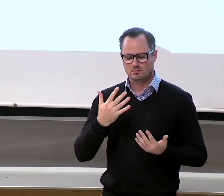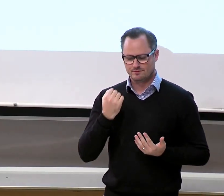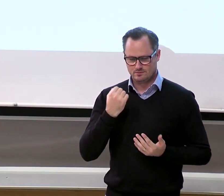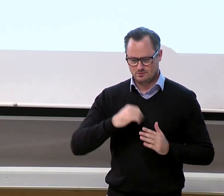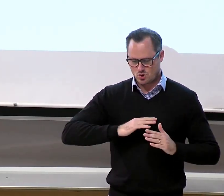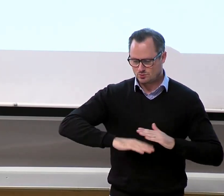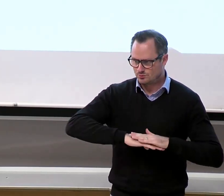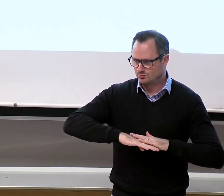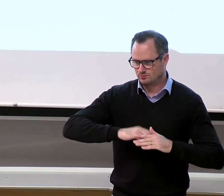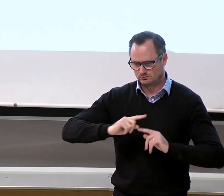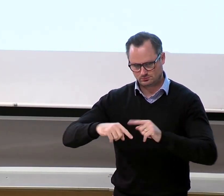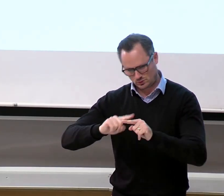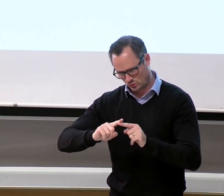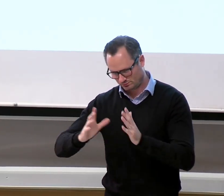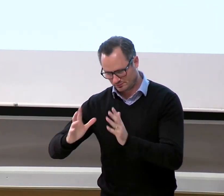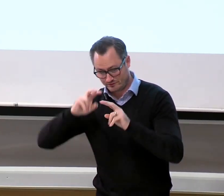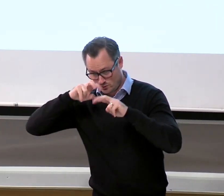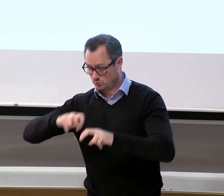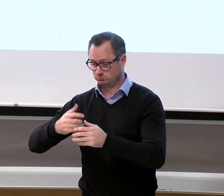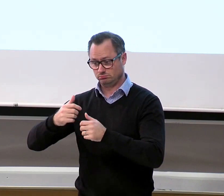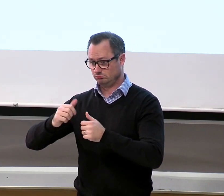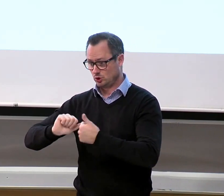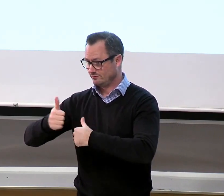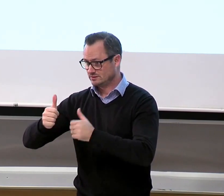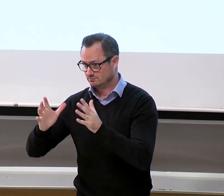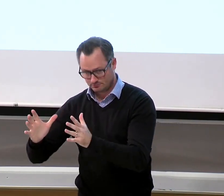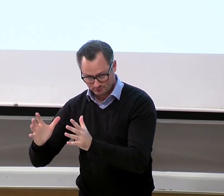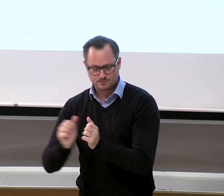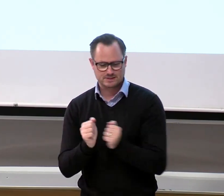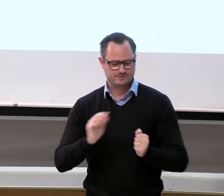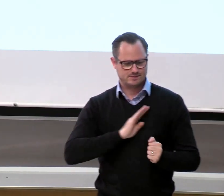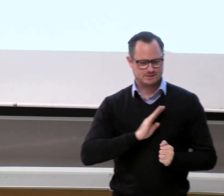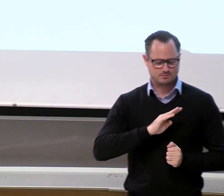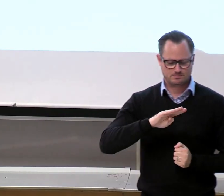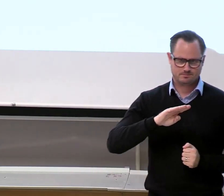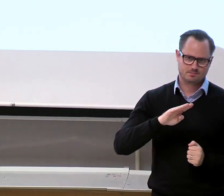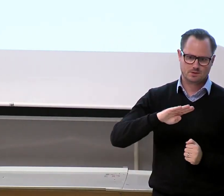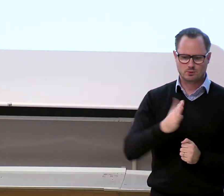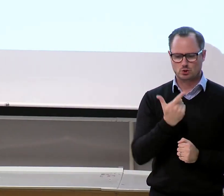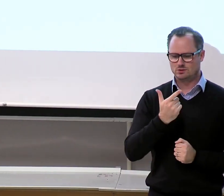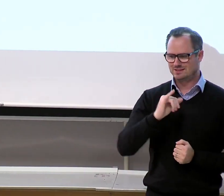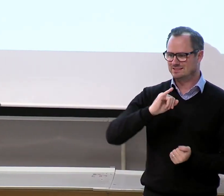Att man helt enkelt lär sig flera språk och på det viset är forskarvärlden överens i alla